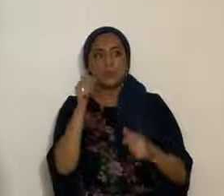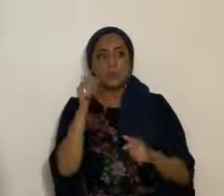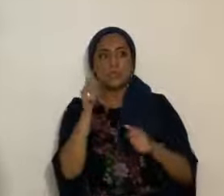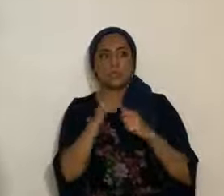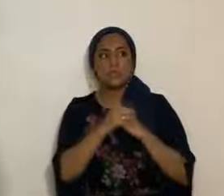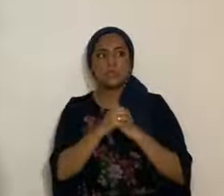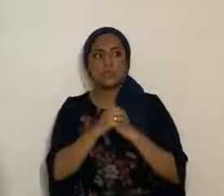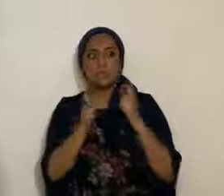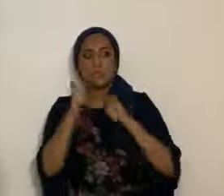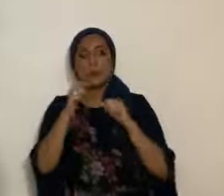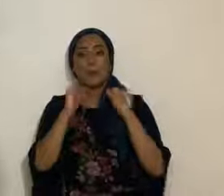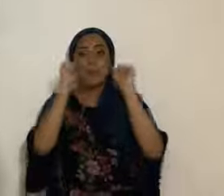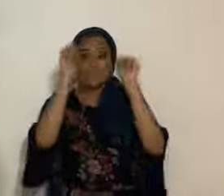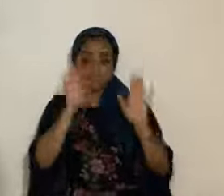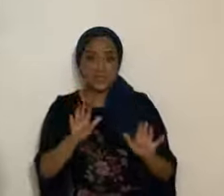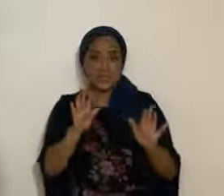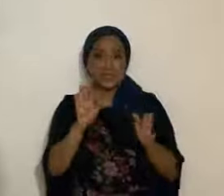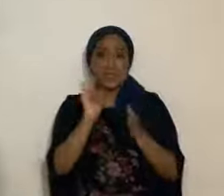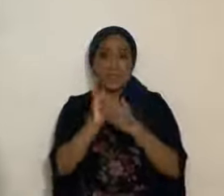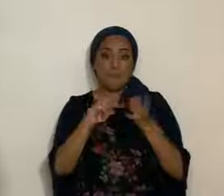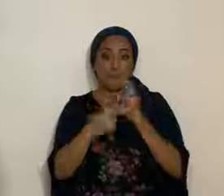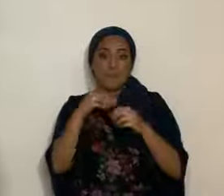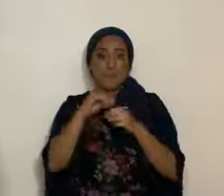la gran bendición que esto representaría en su vida.